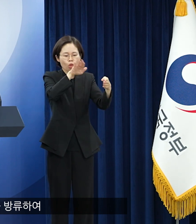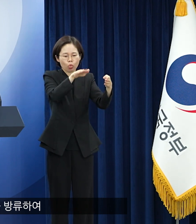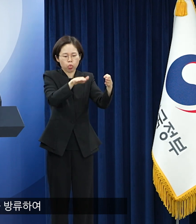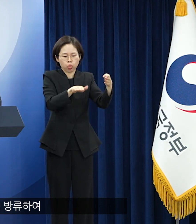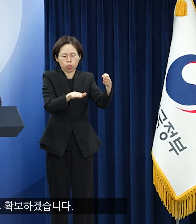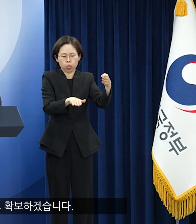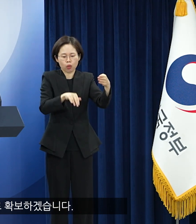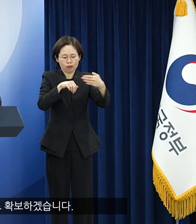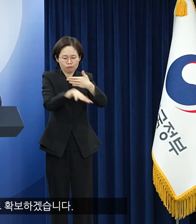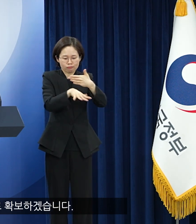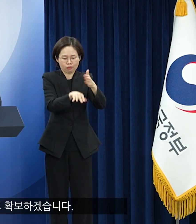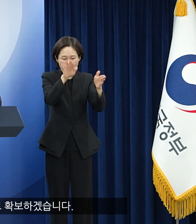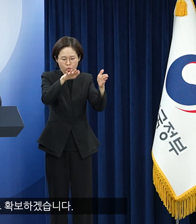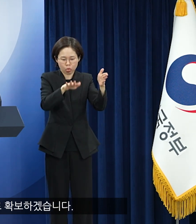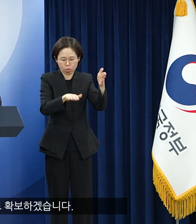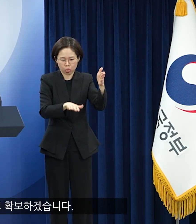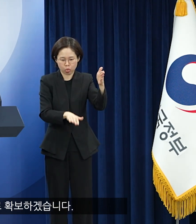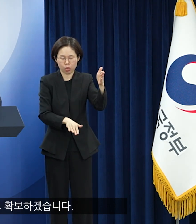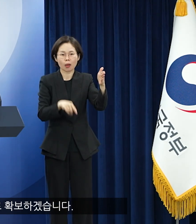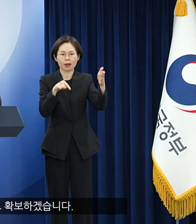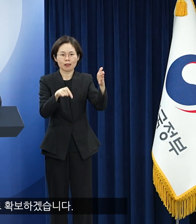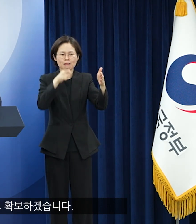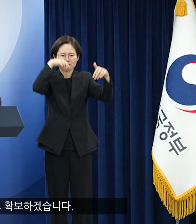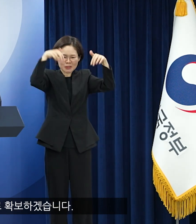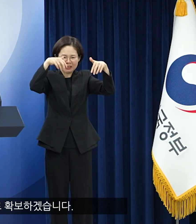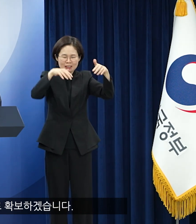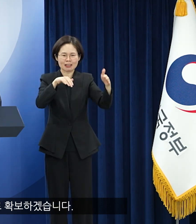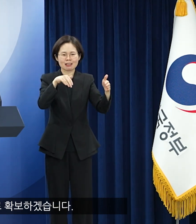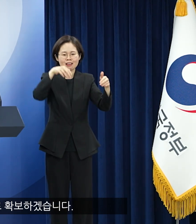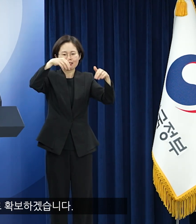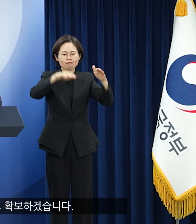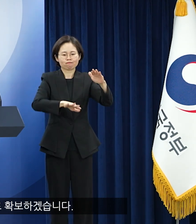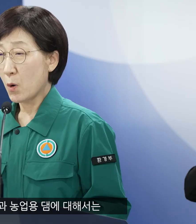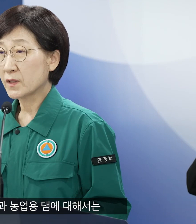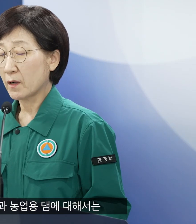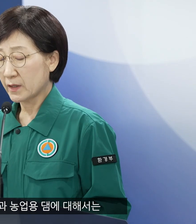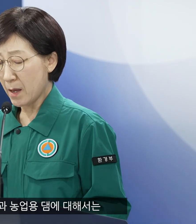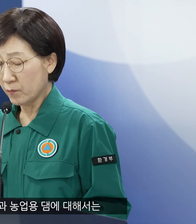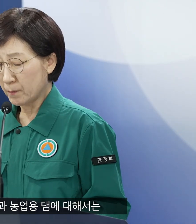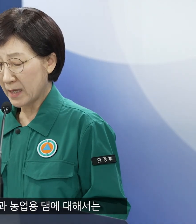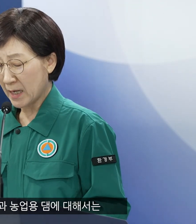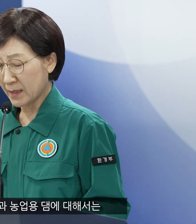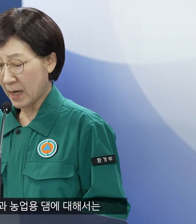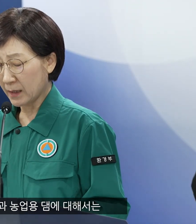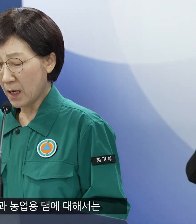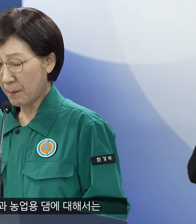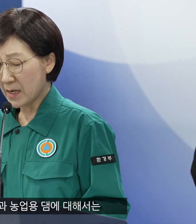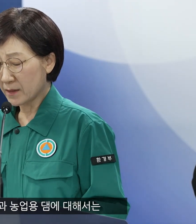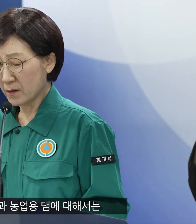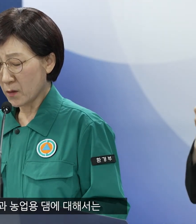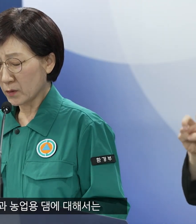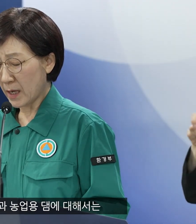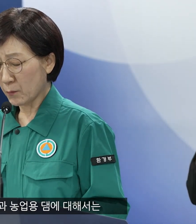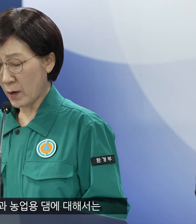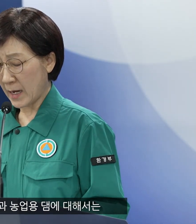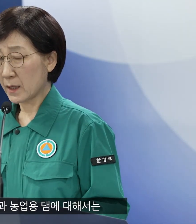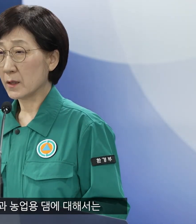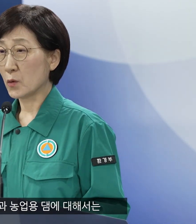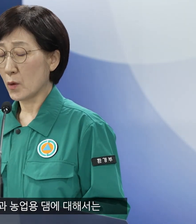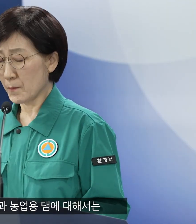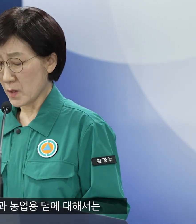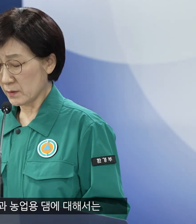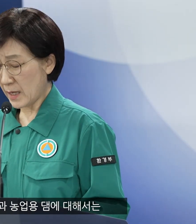방류하여 홍수 조절 용량을 최대로 확보하겠습니다. 다목적 댐뿐만 아니라 발전용